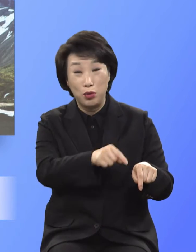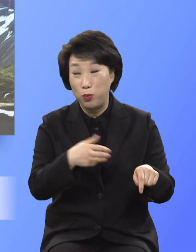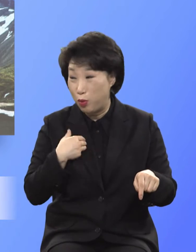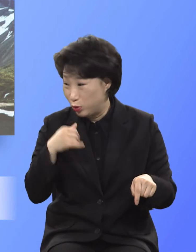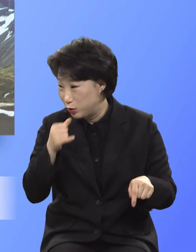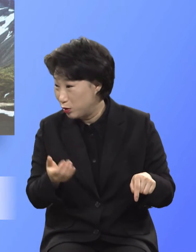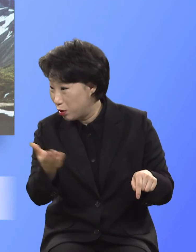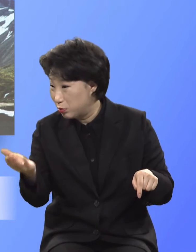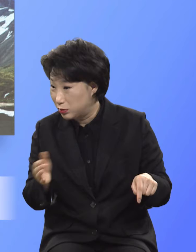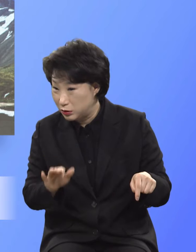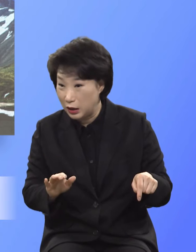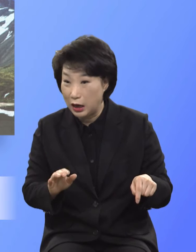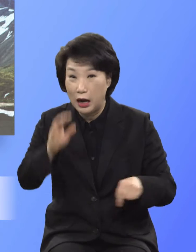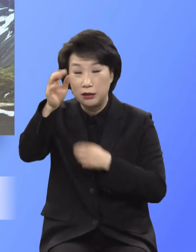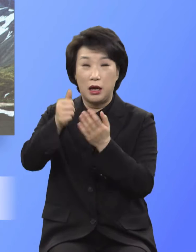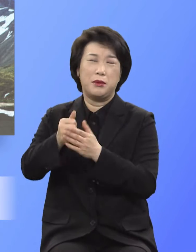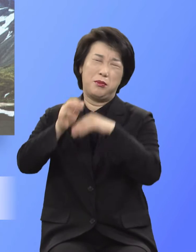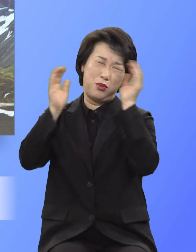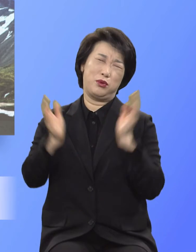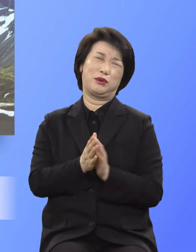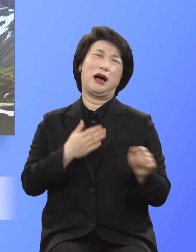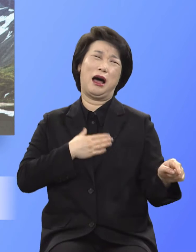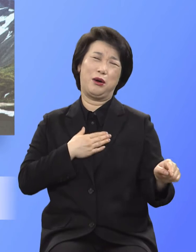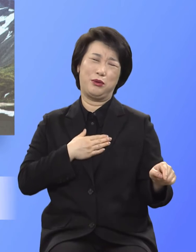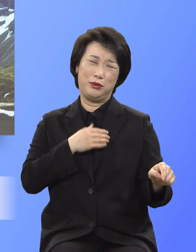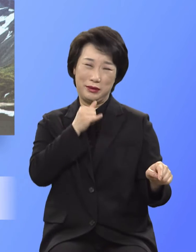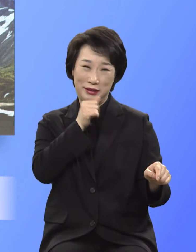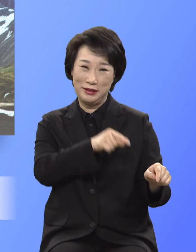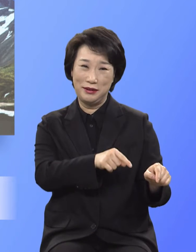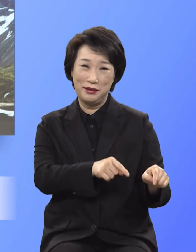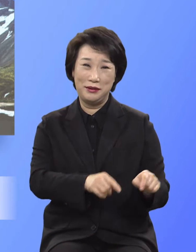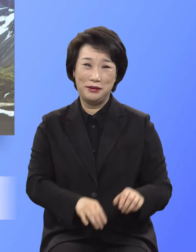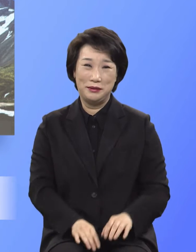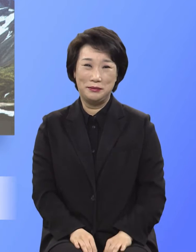모르나 하나님은 다 알고 계시기에,